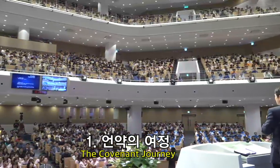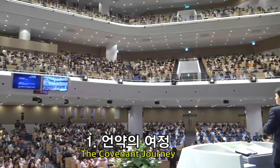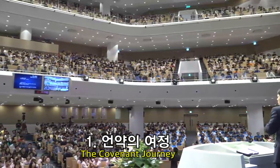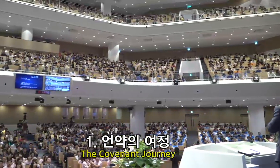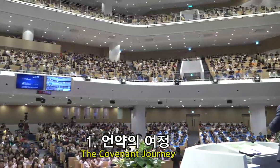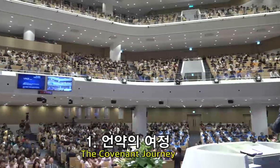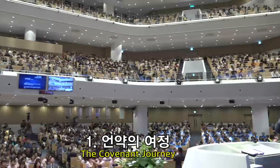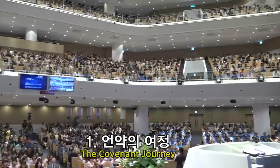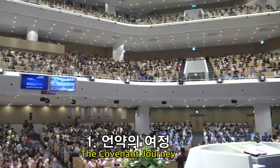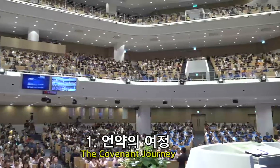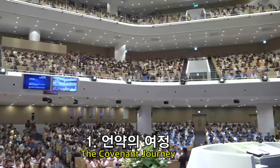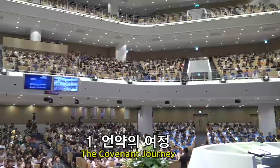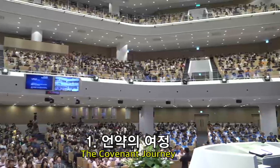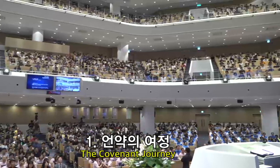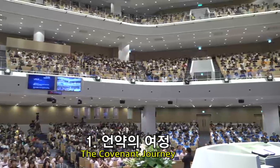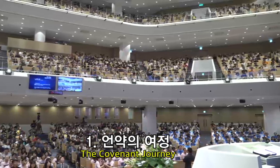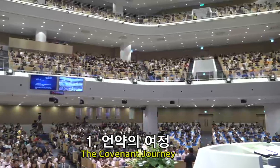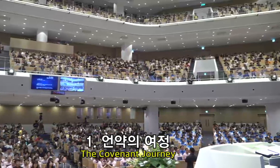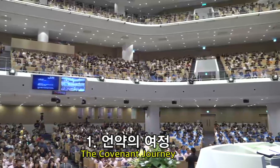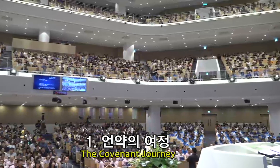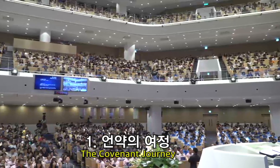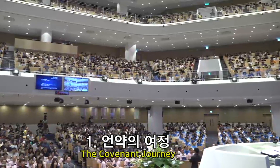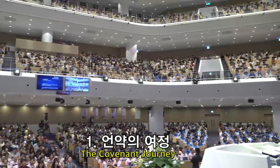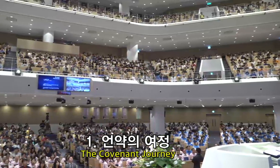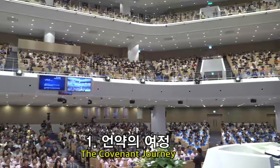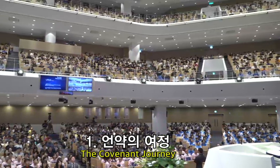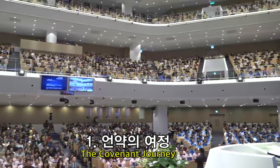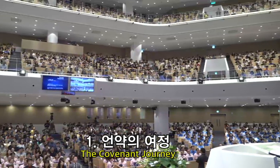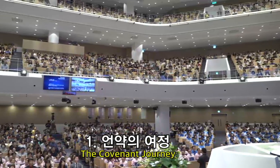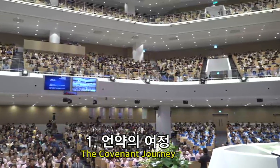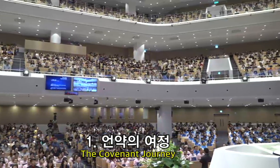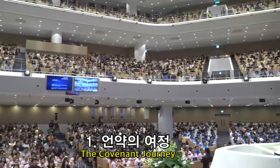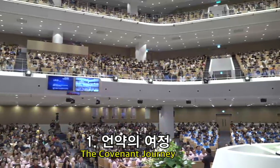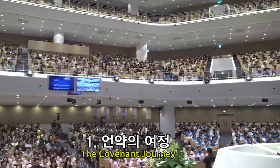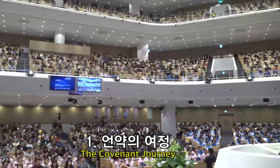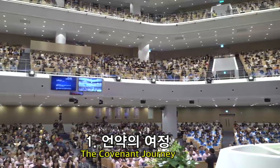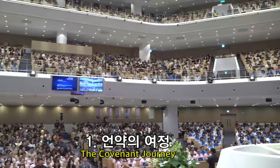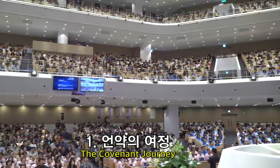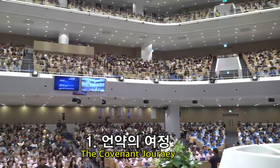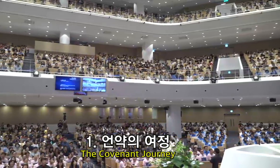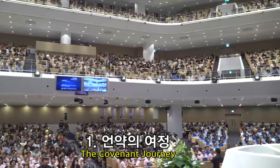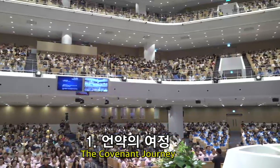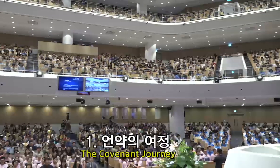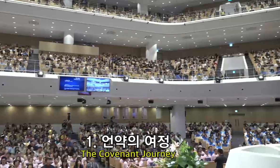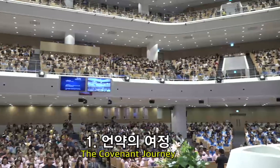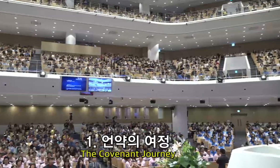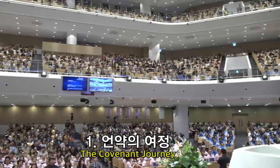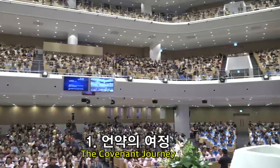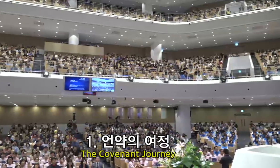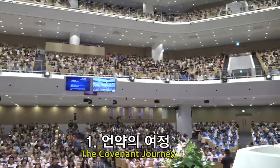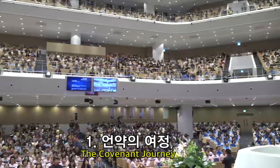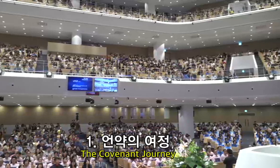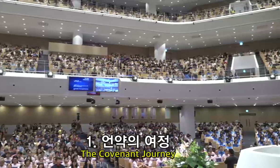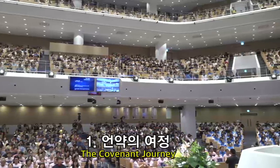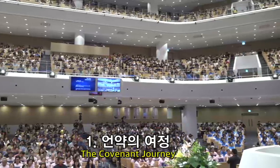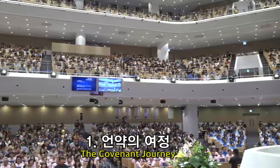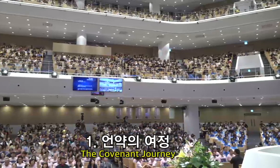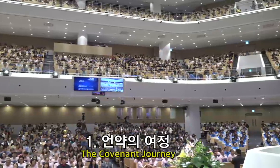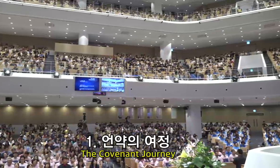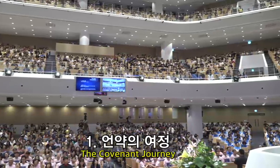사람들이 귀먹고 말 더듬는 자를 데리고 예수께 나아와 안수하여 주시기를